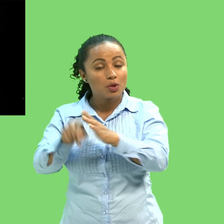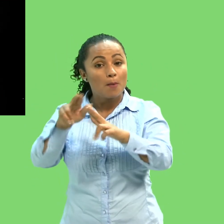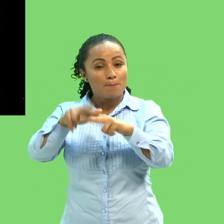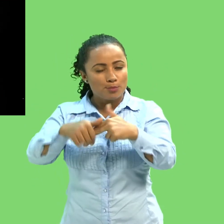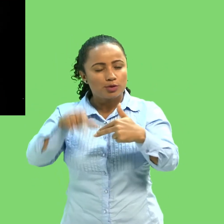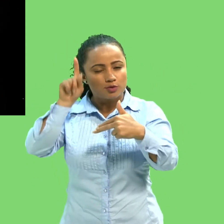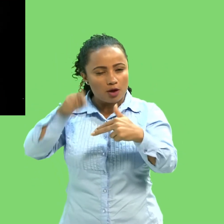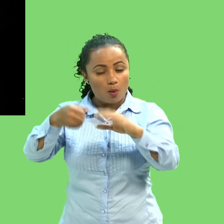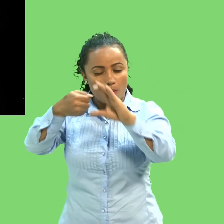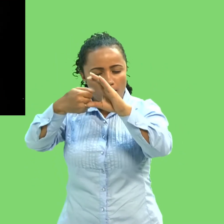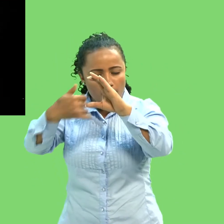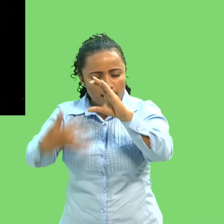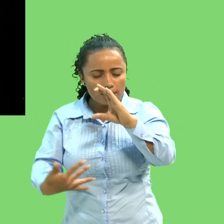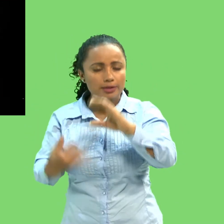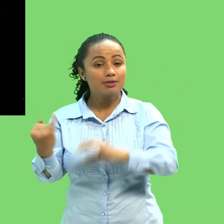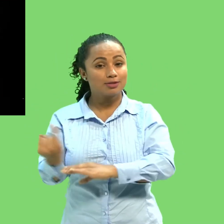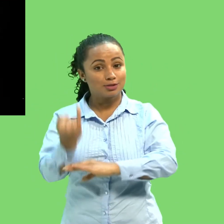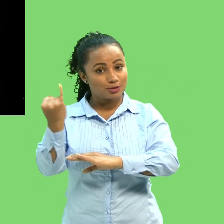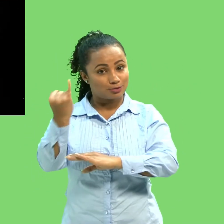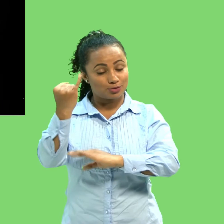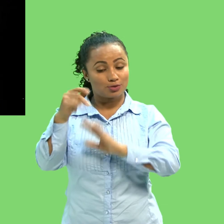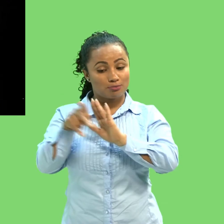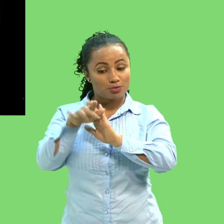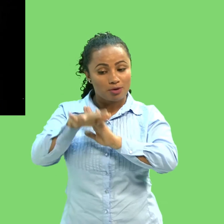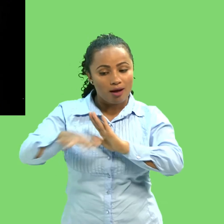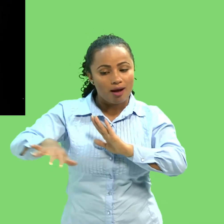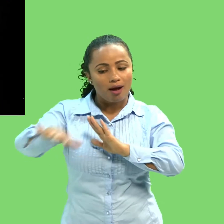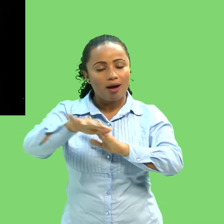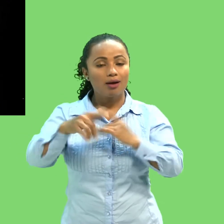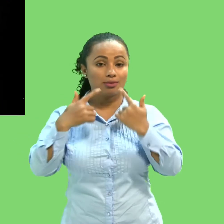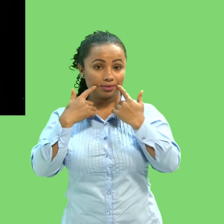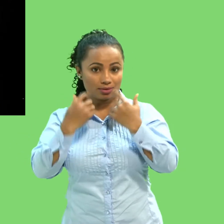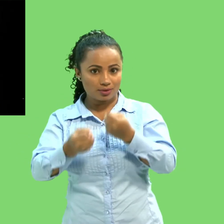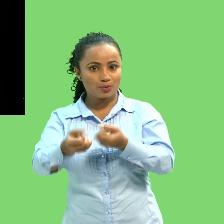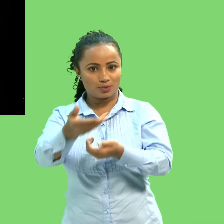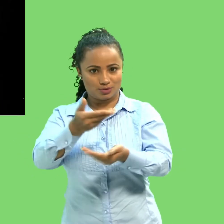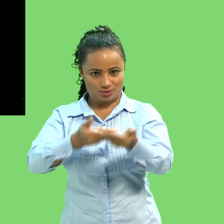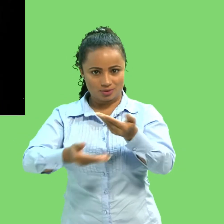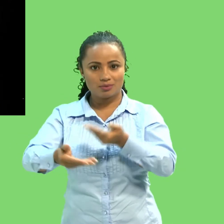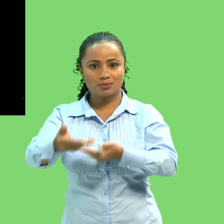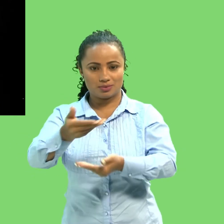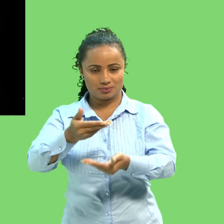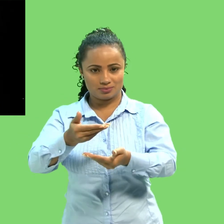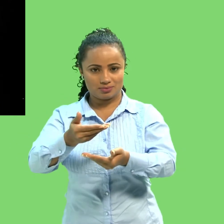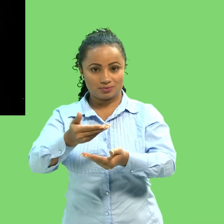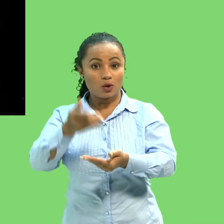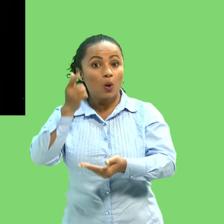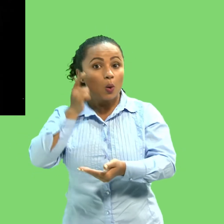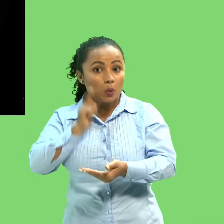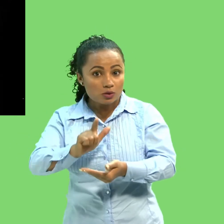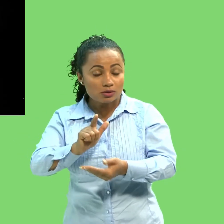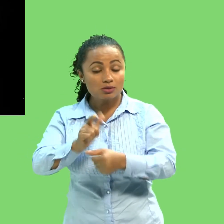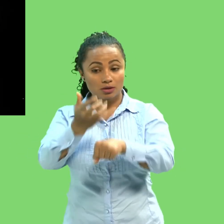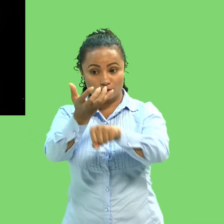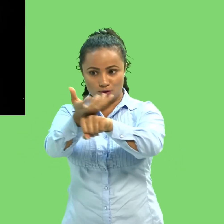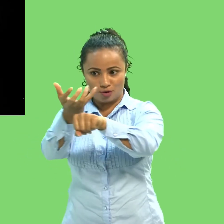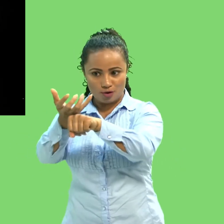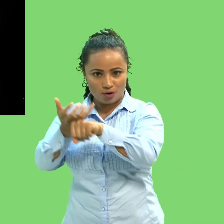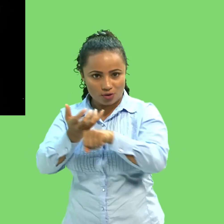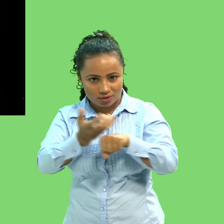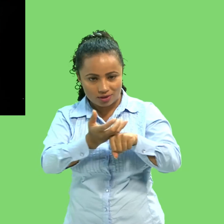mais marcante da área da linguística aplicada, atingindo, além dos